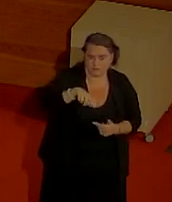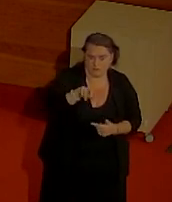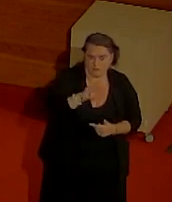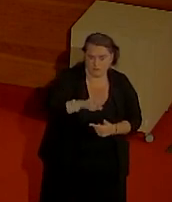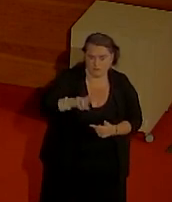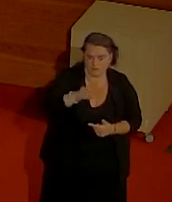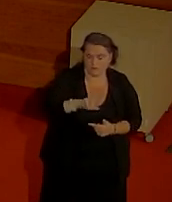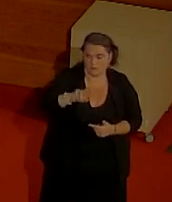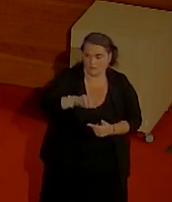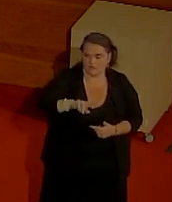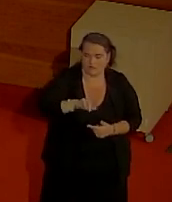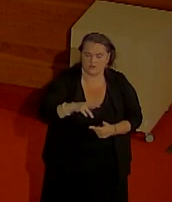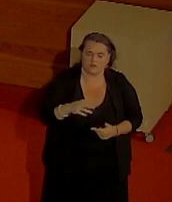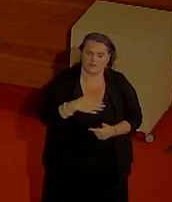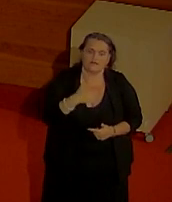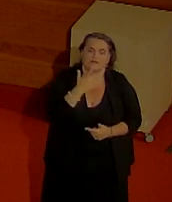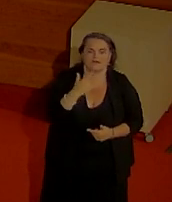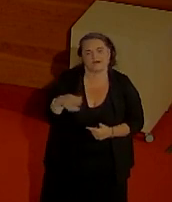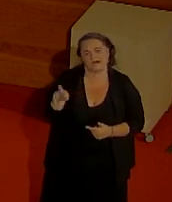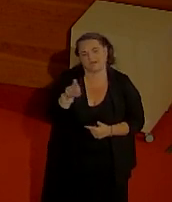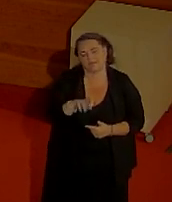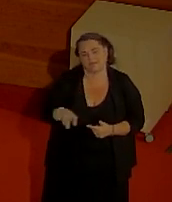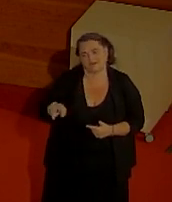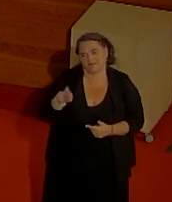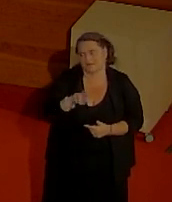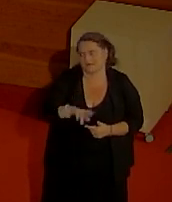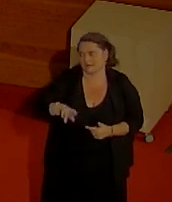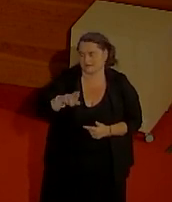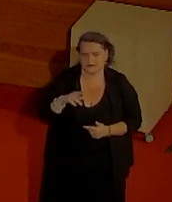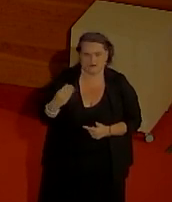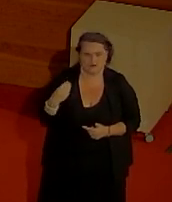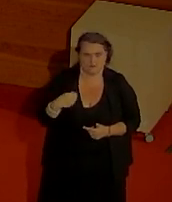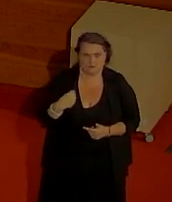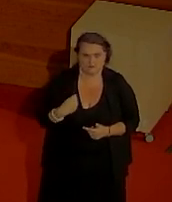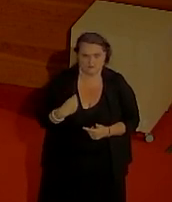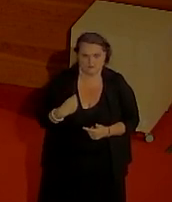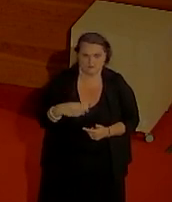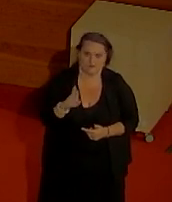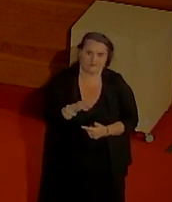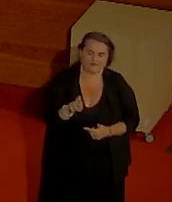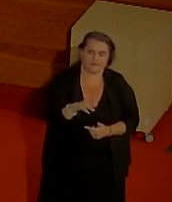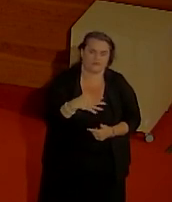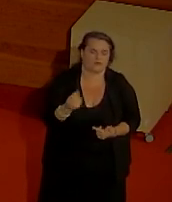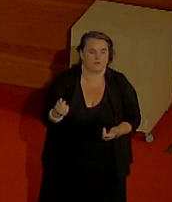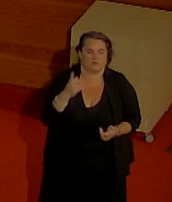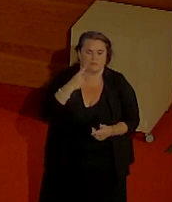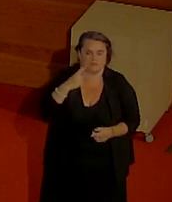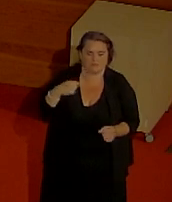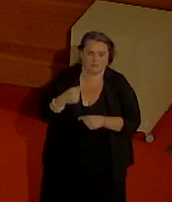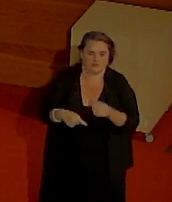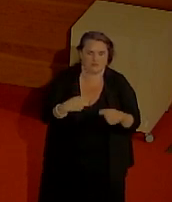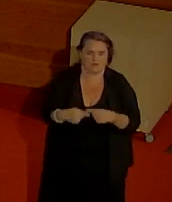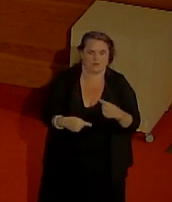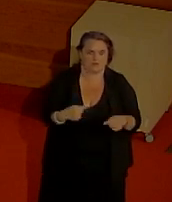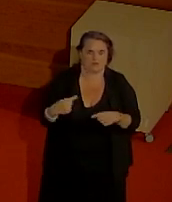ver con la repetición de siempre igual esa repetición que puede ser de una rutina hipnótica